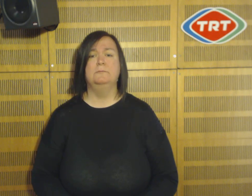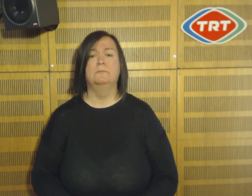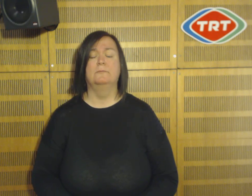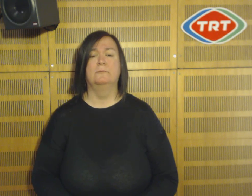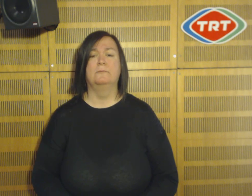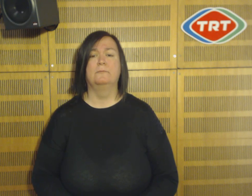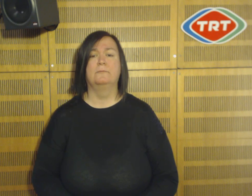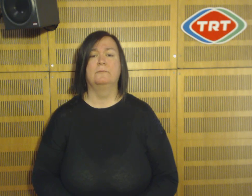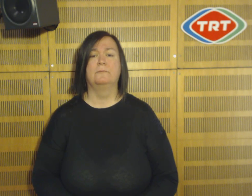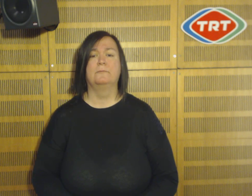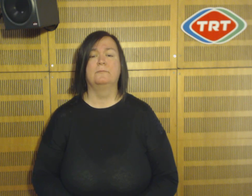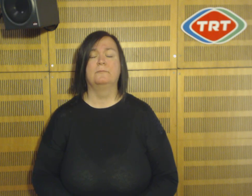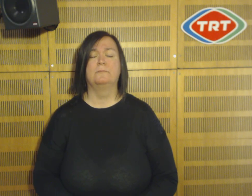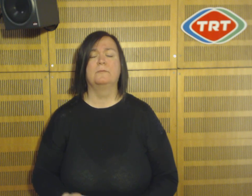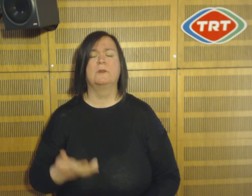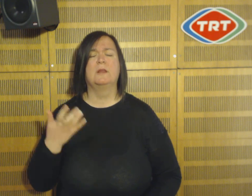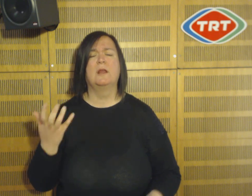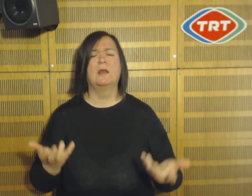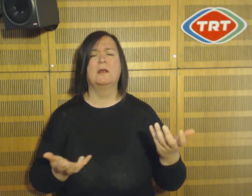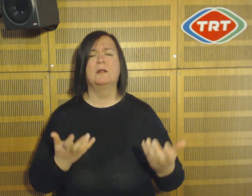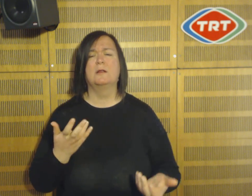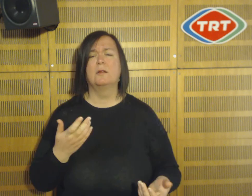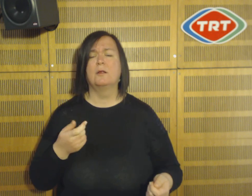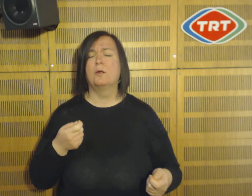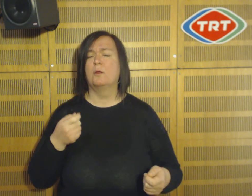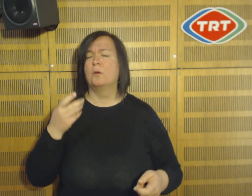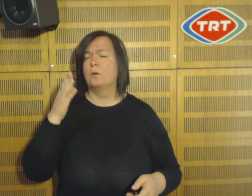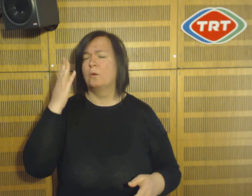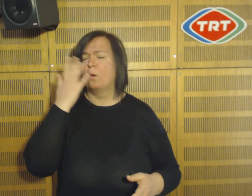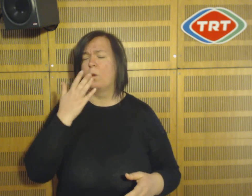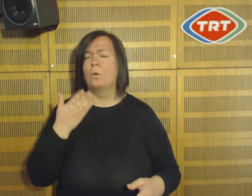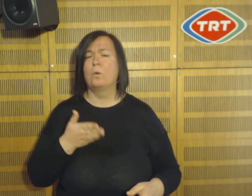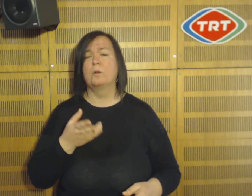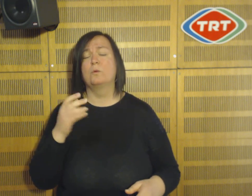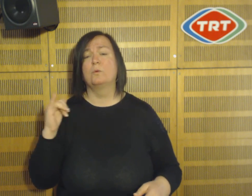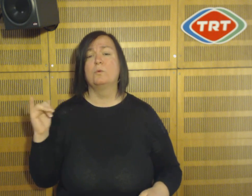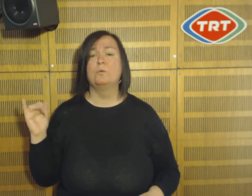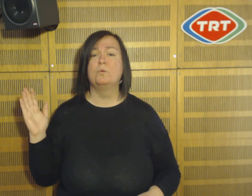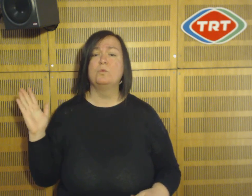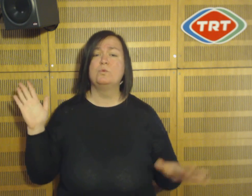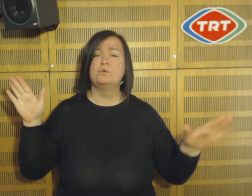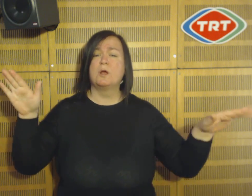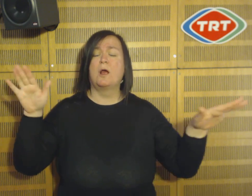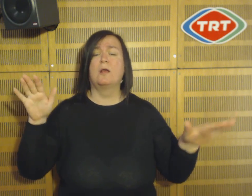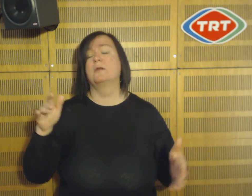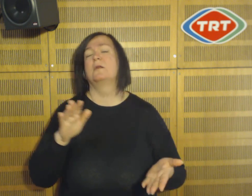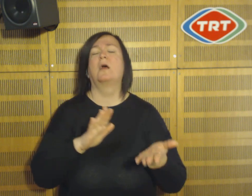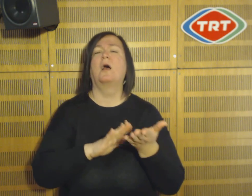yangınlar yangını körükler Uçan avuç